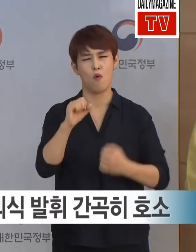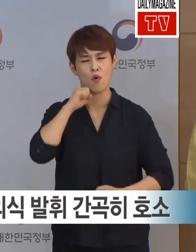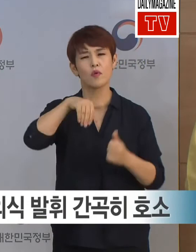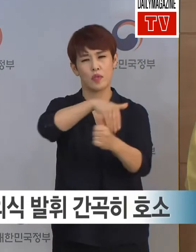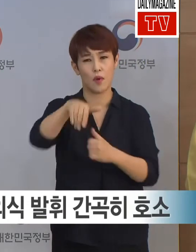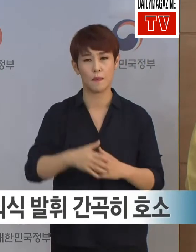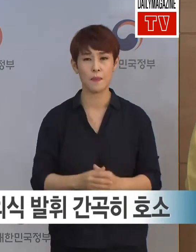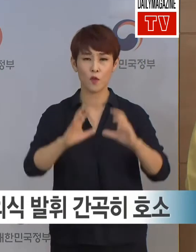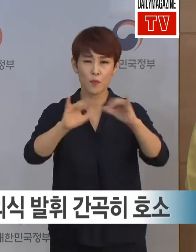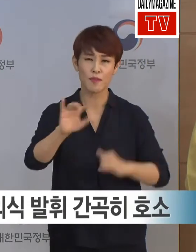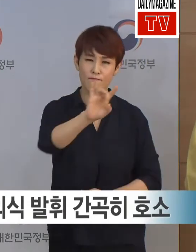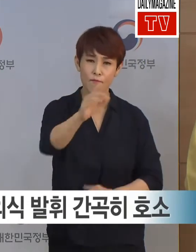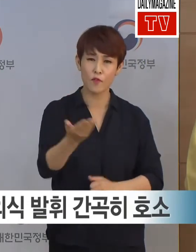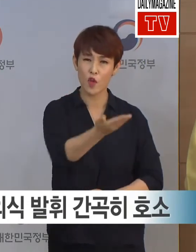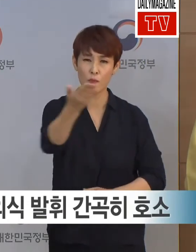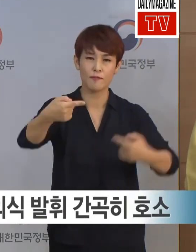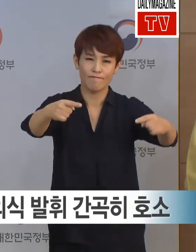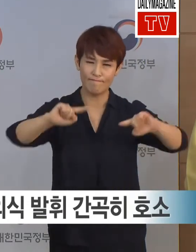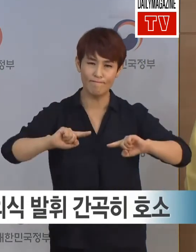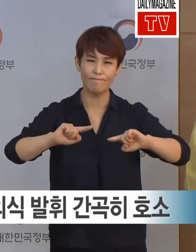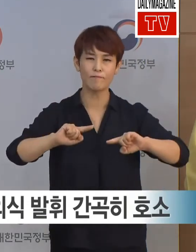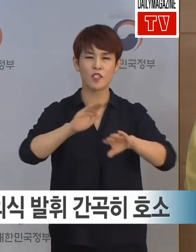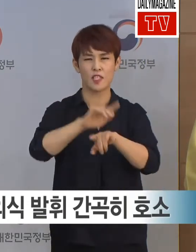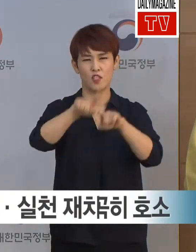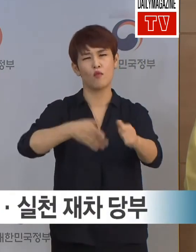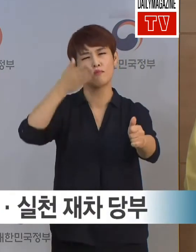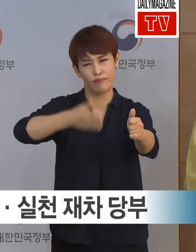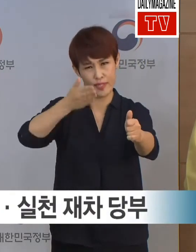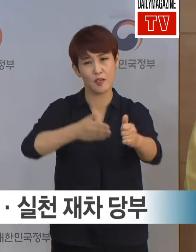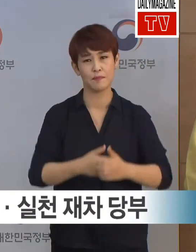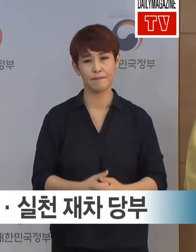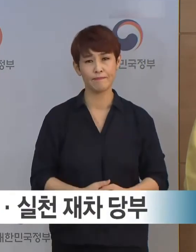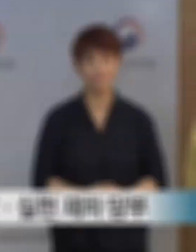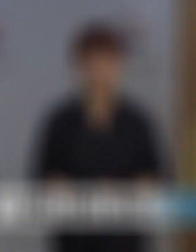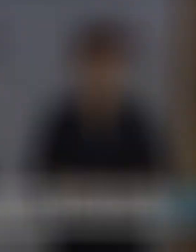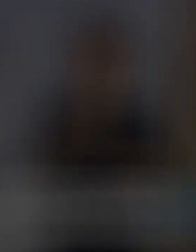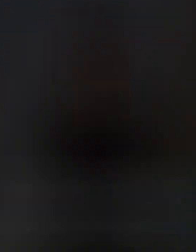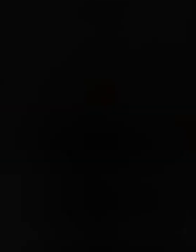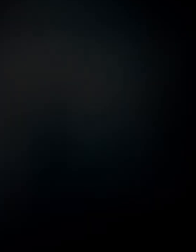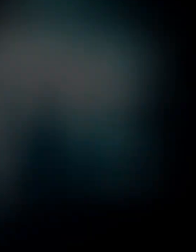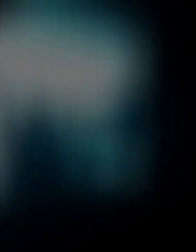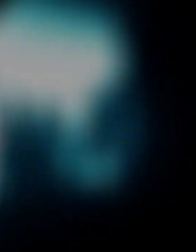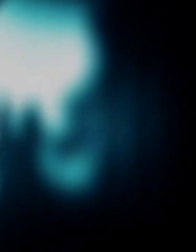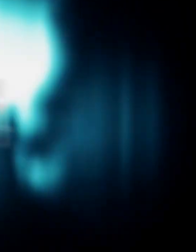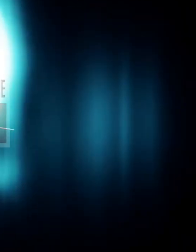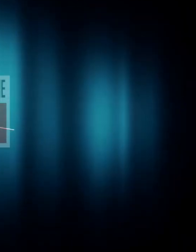국민 한 분 한 분의 동참과 실천을 재차 당부드립니다. 감사합니다.